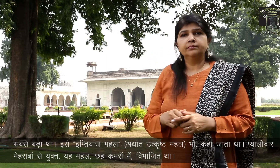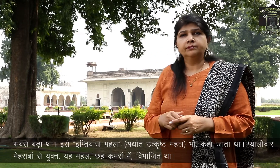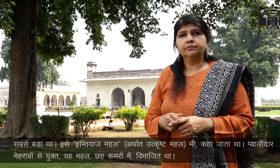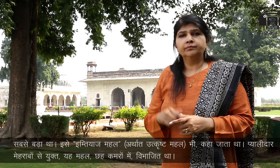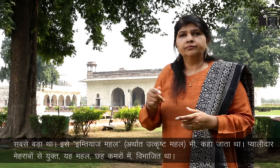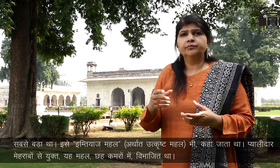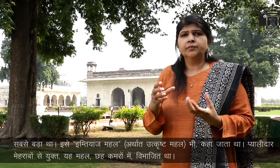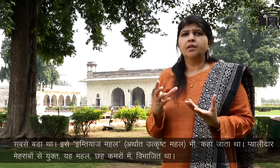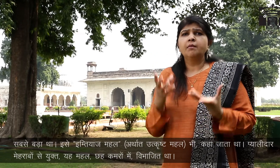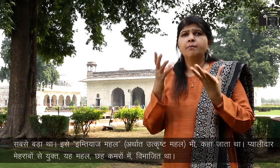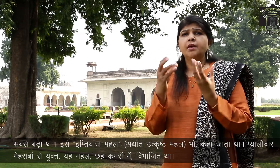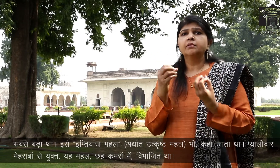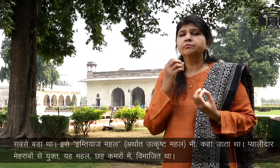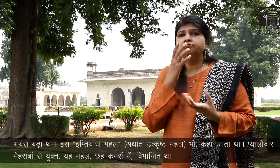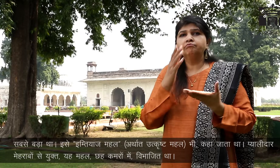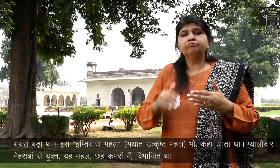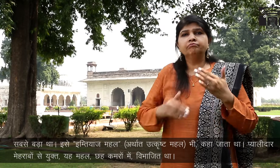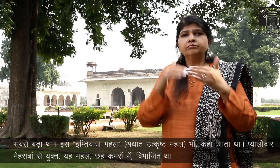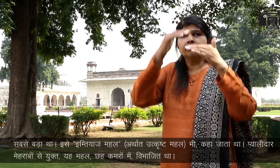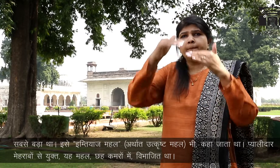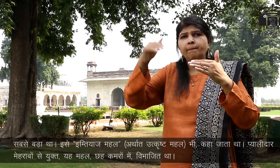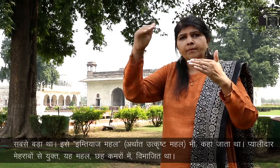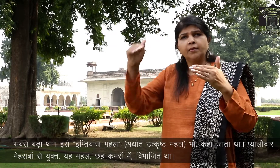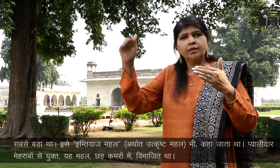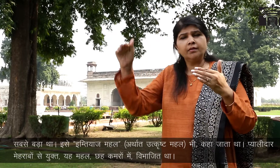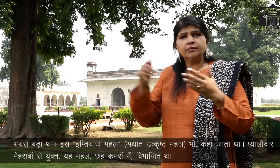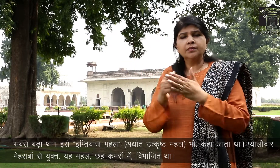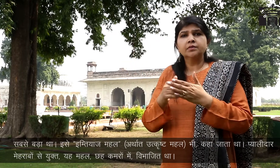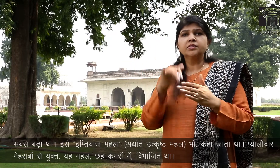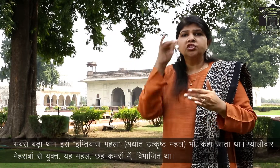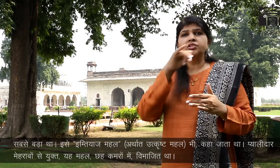प्यालीदार मेहराबों से युक्त यह महल 6 कमरों में विभाजित था।